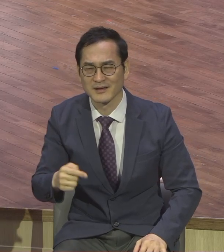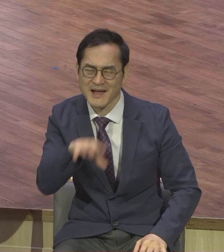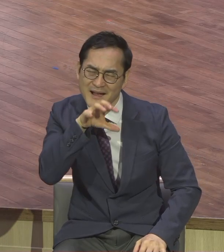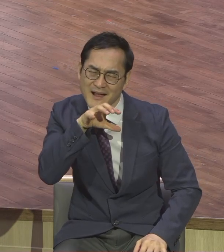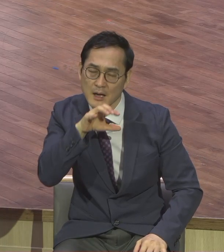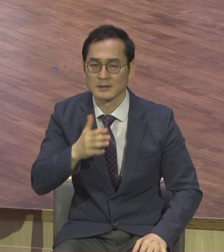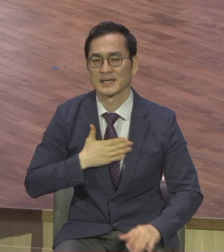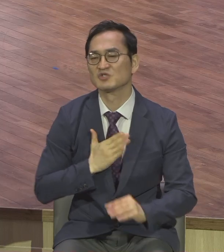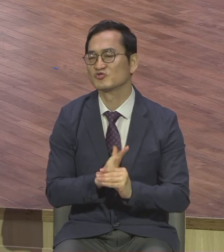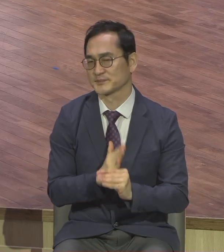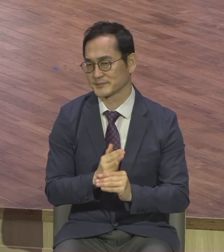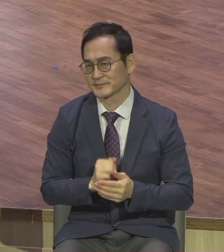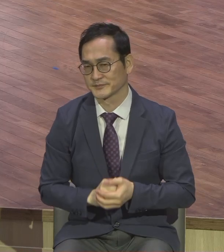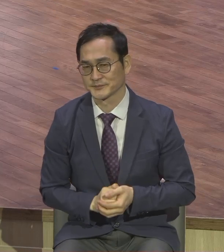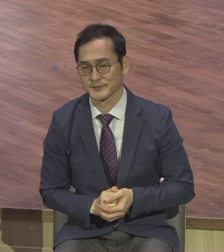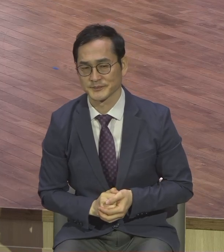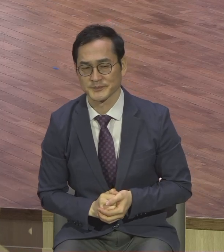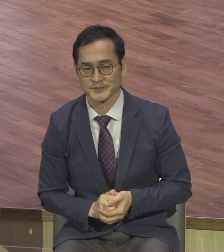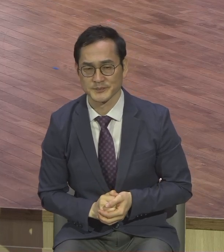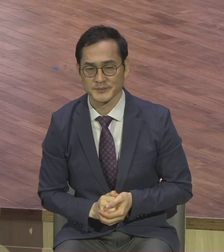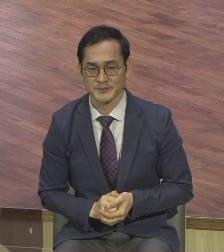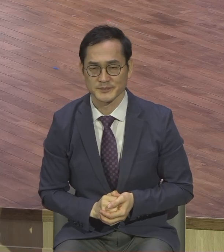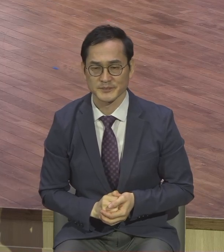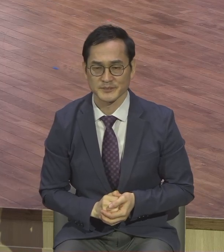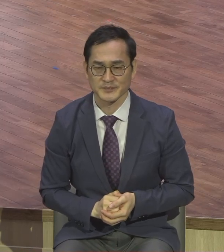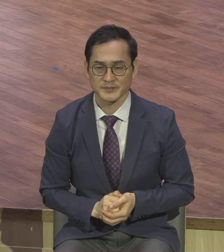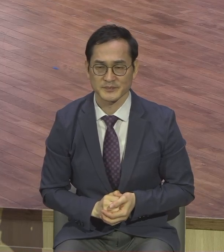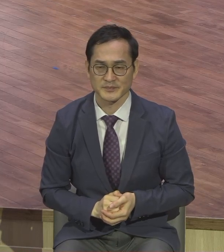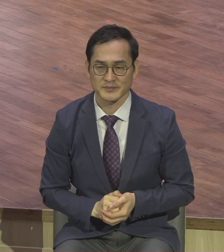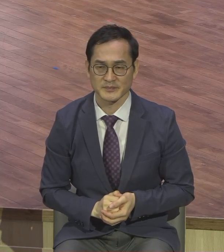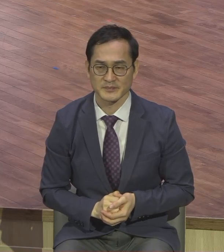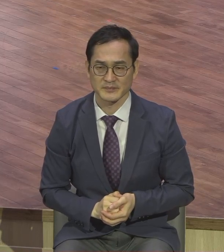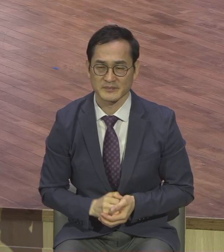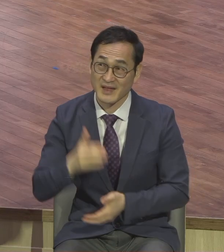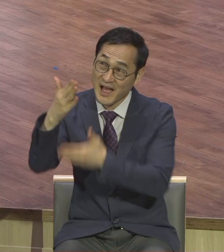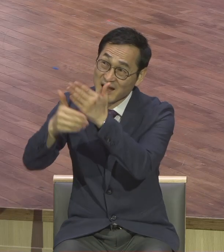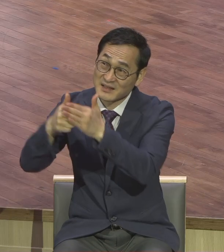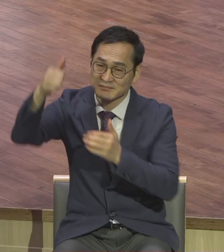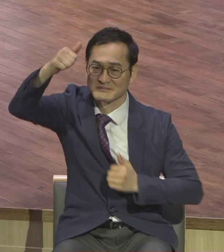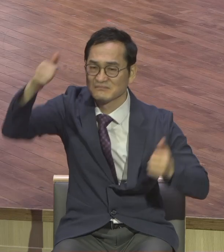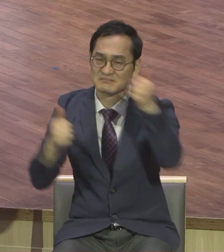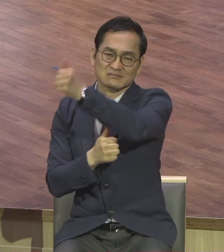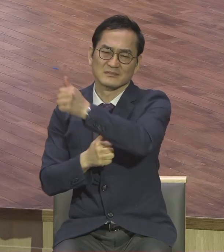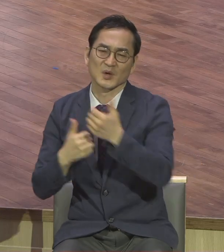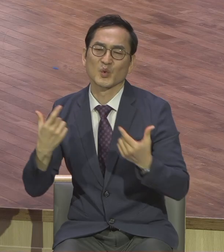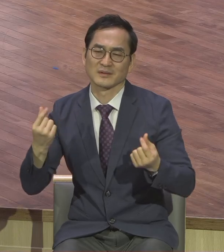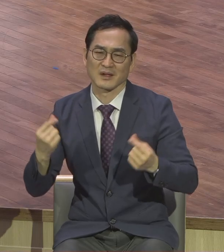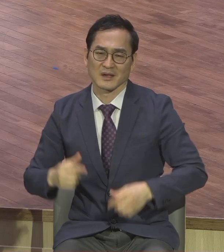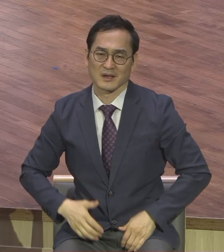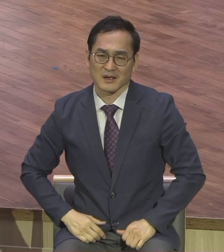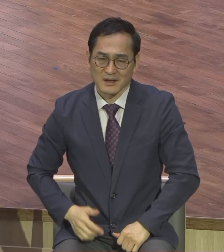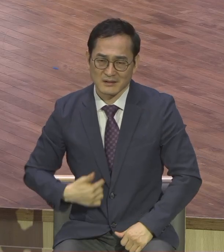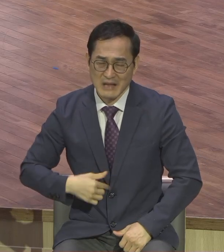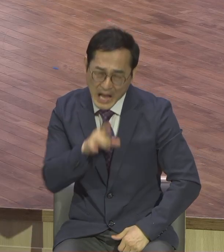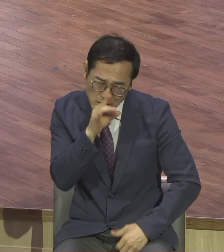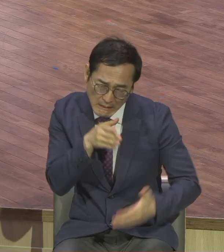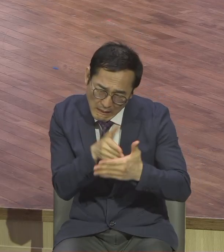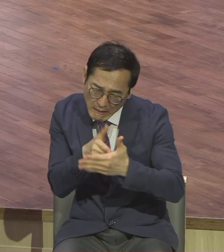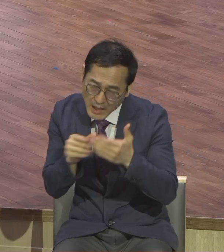믿는 것인데 사실은 내가 하나님이야. 내 중심이라. 내 마음대로 안 되면 하나님 원망하고.